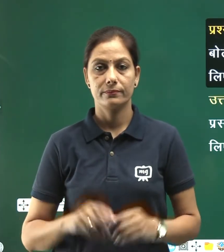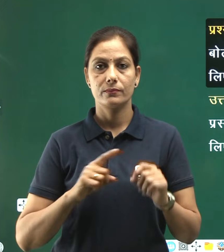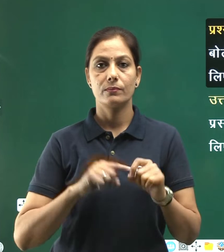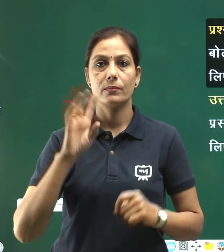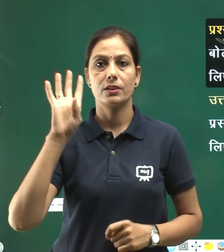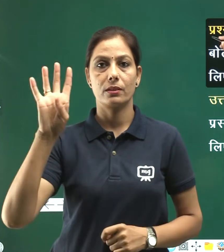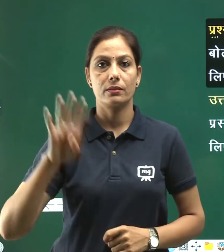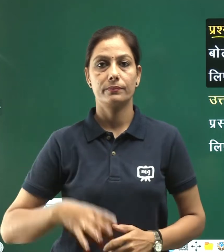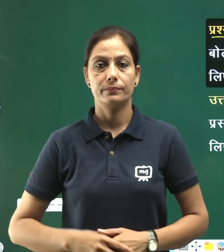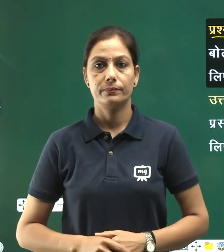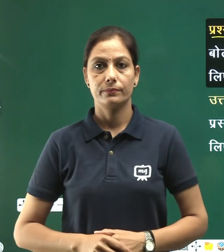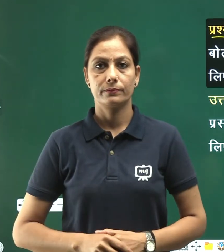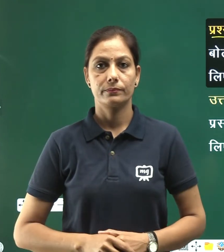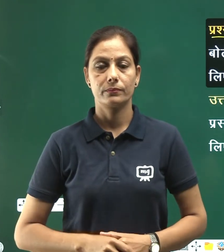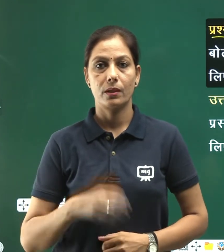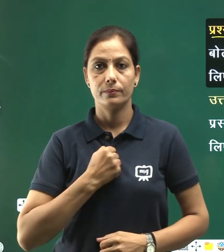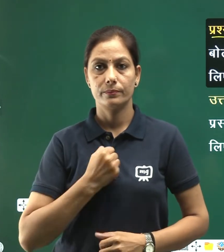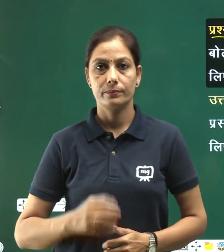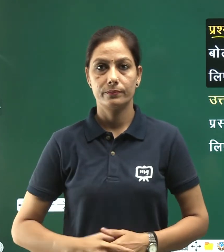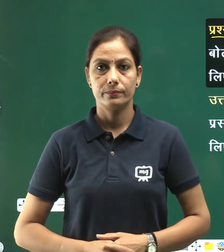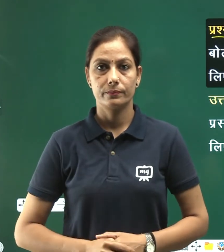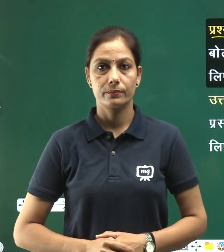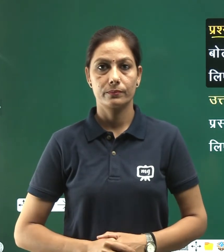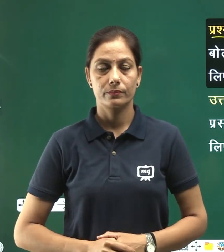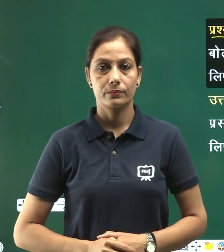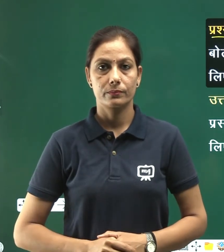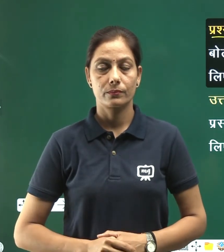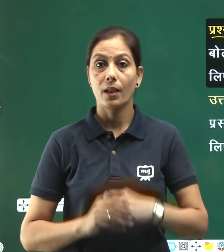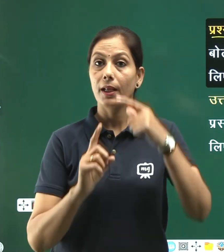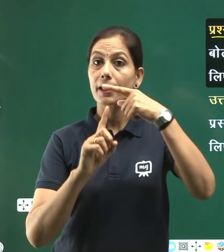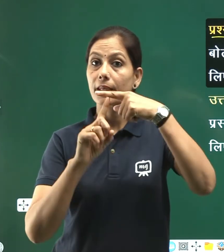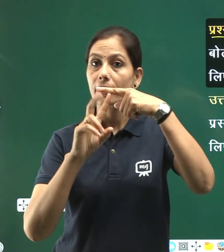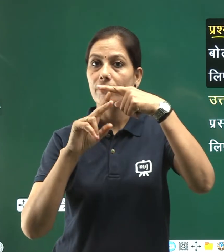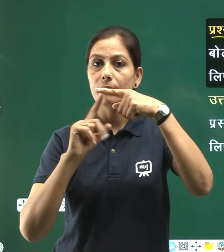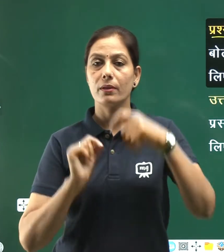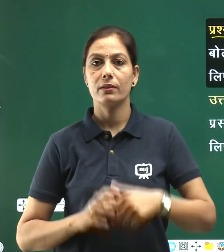प्रश्न 4, हम दूरदर्शन पर